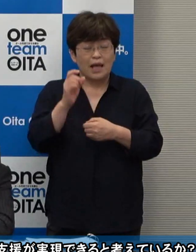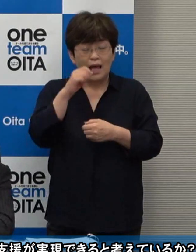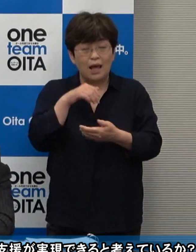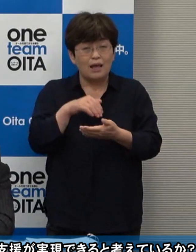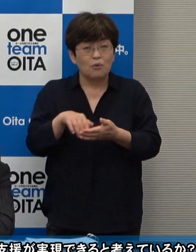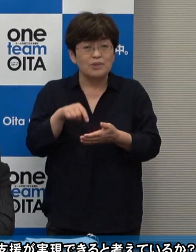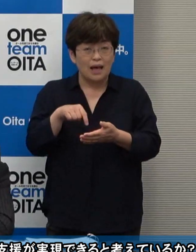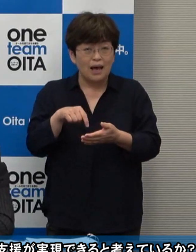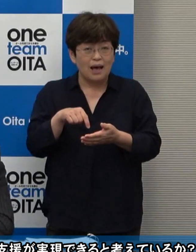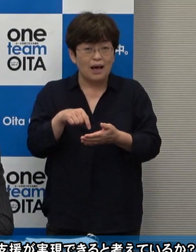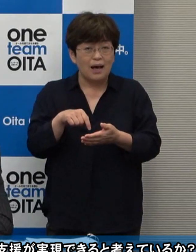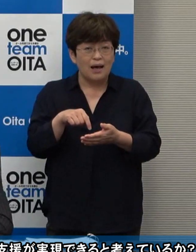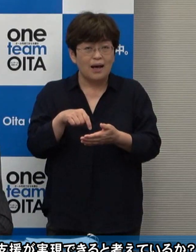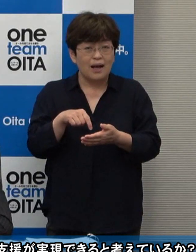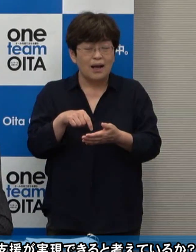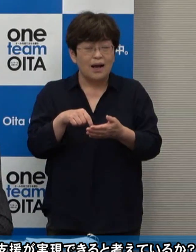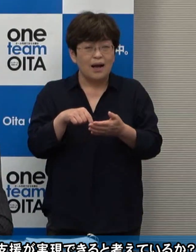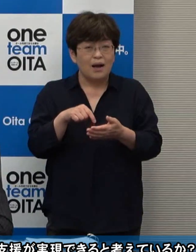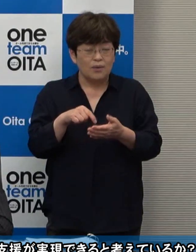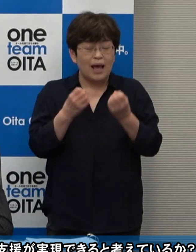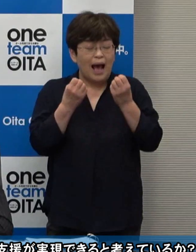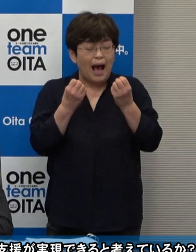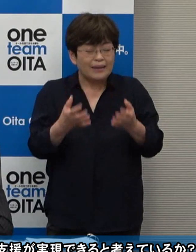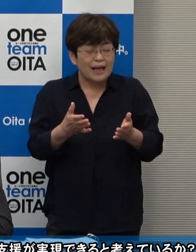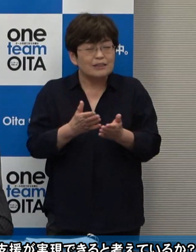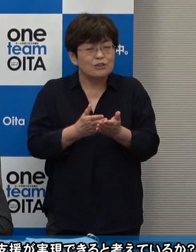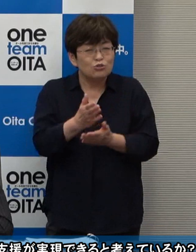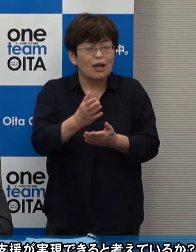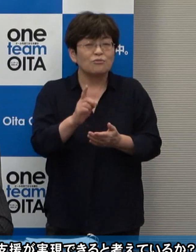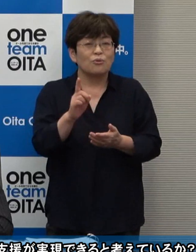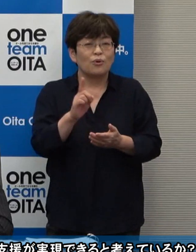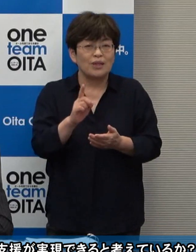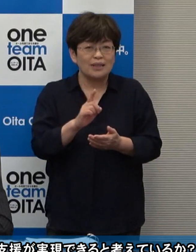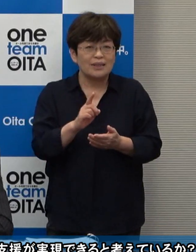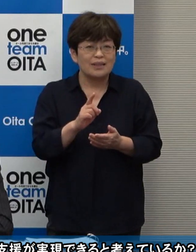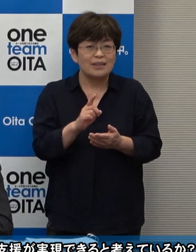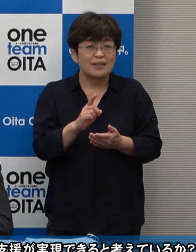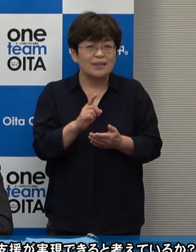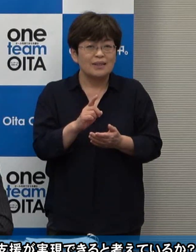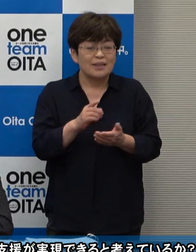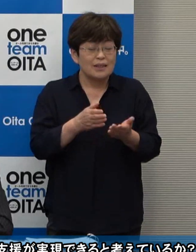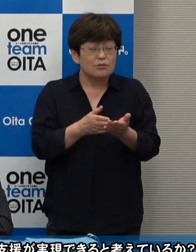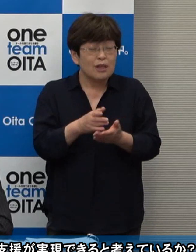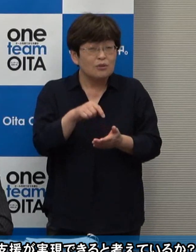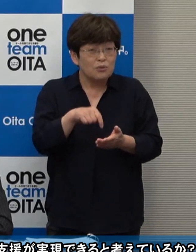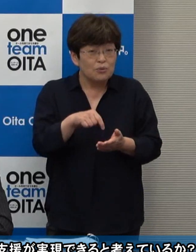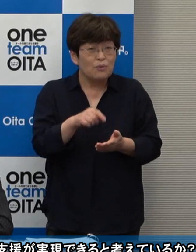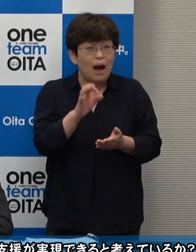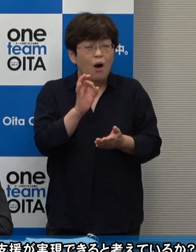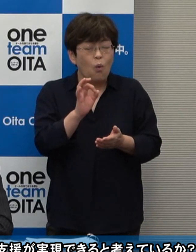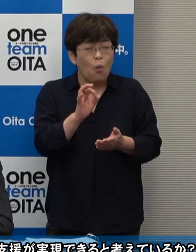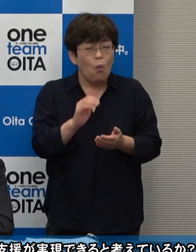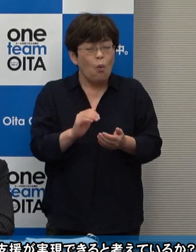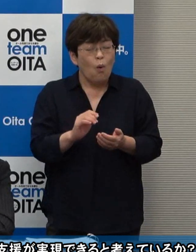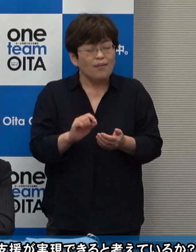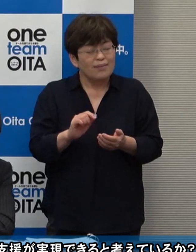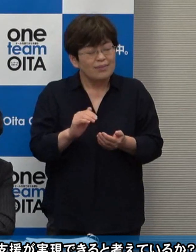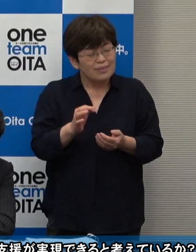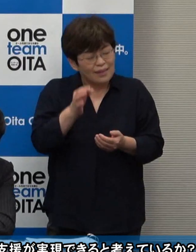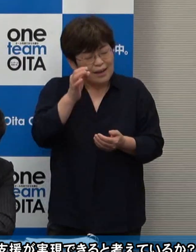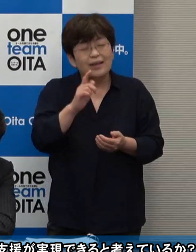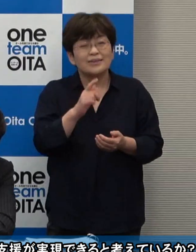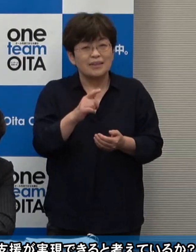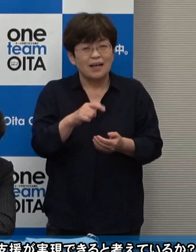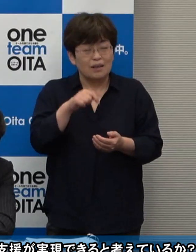では新たに始めたことはですね、それほど大きな額ではないと思いますし、これを継続するために